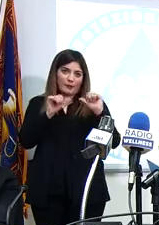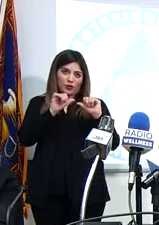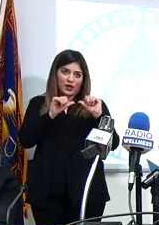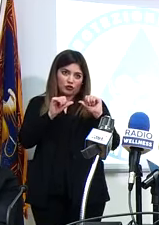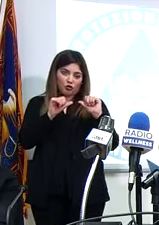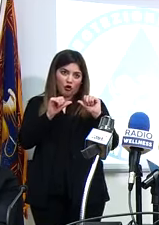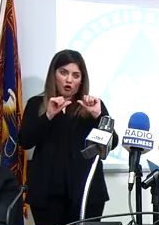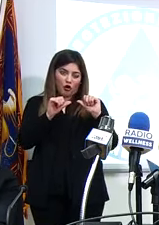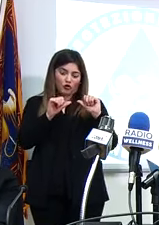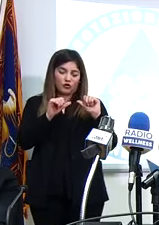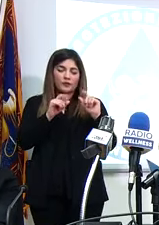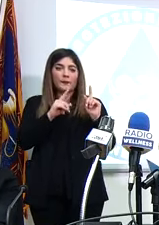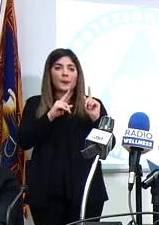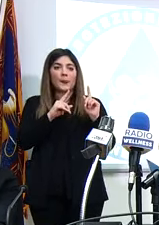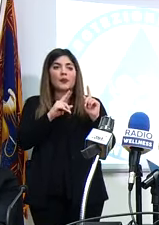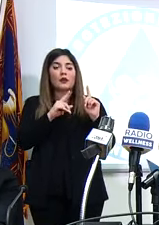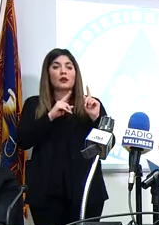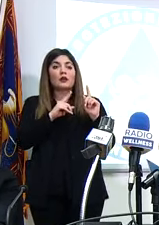più di 20 anni fa.